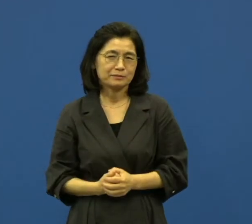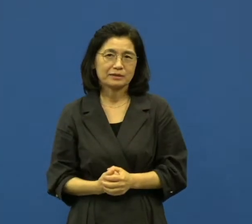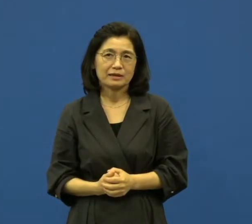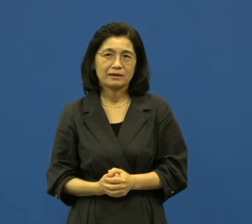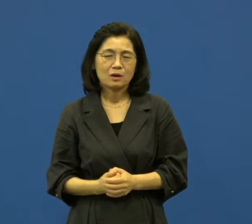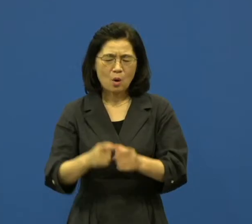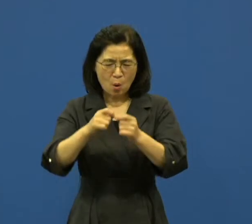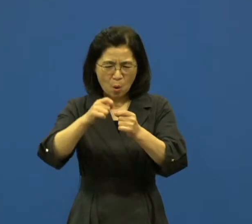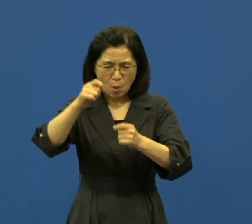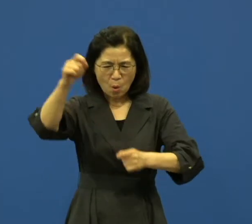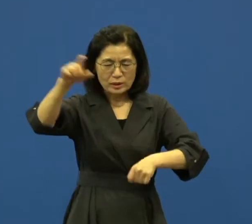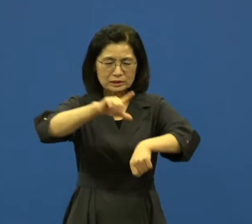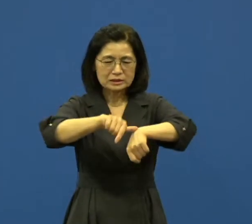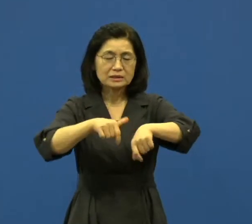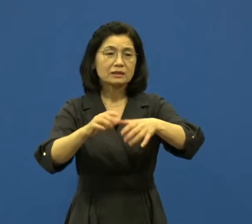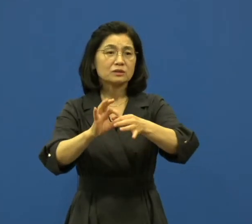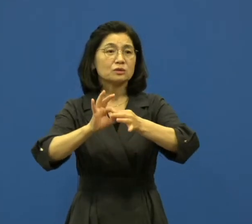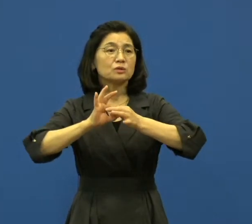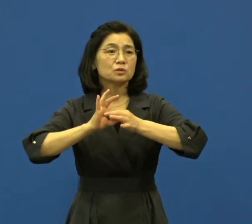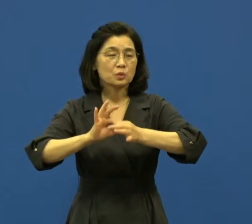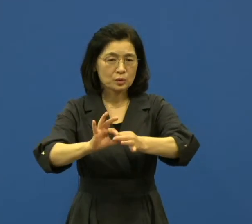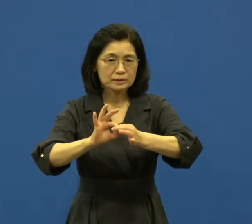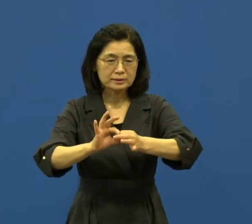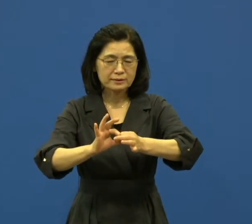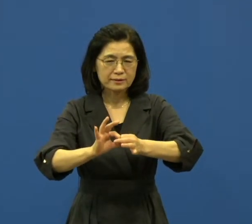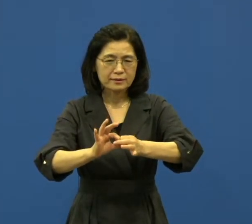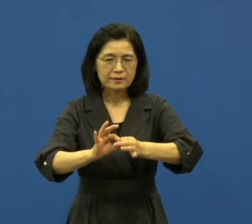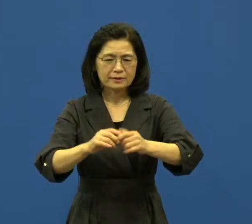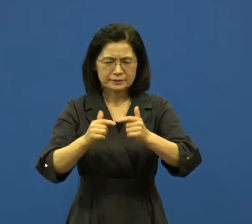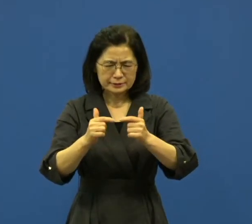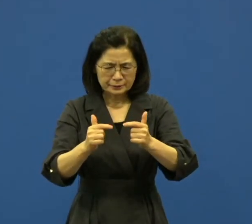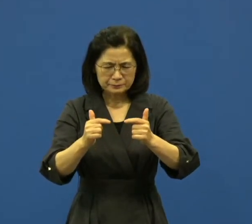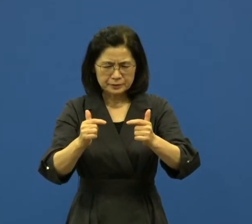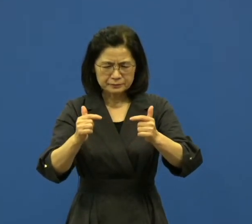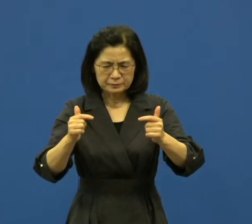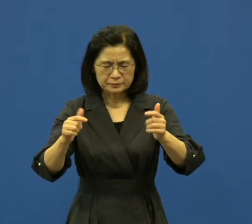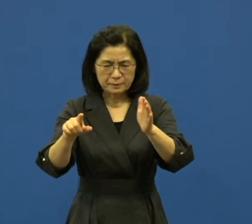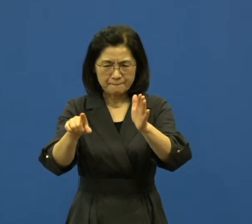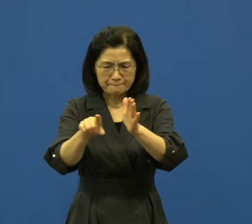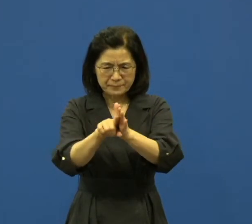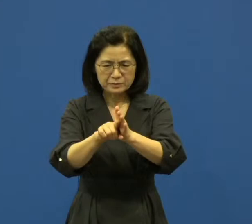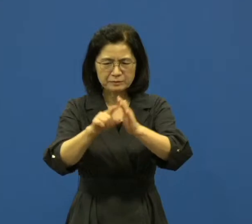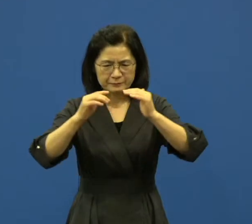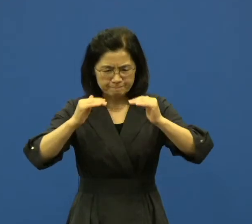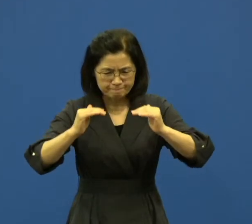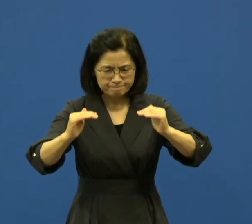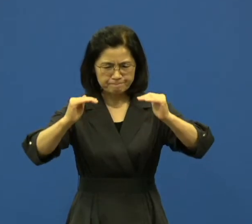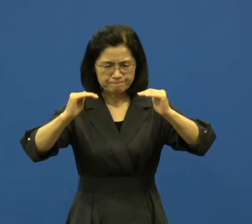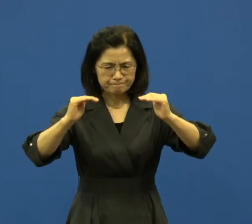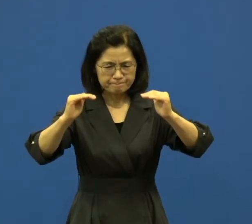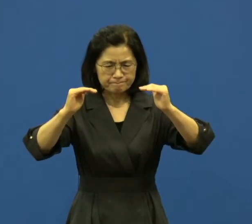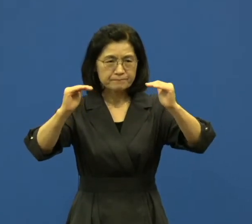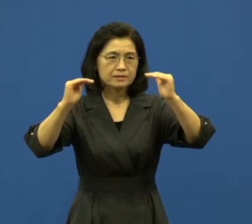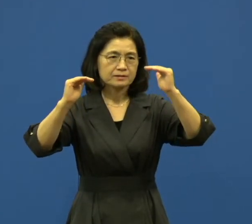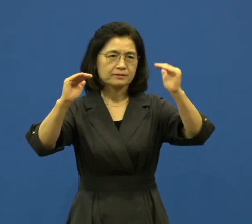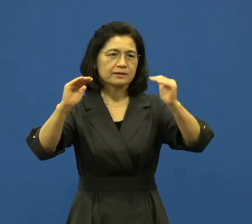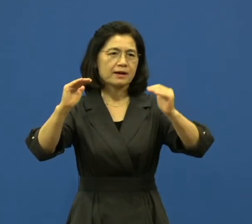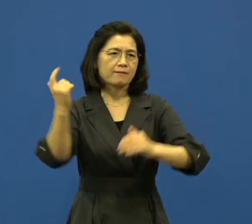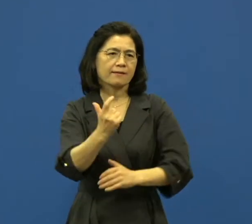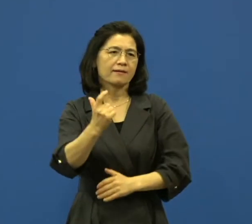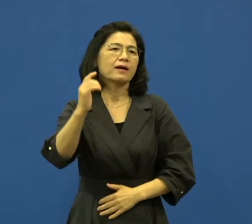통해서 믿음이 가게 된 것이죠.